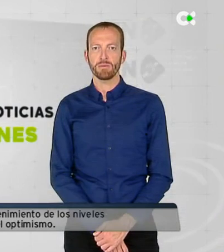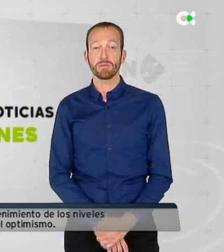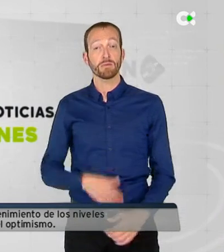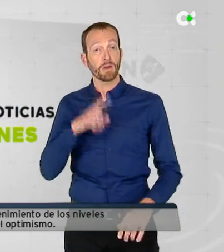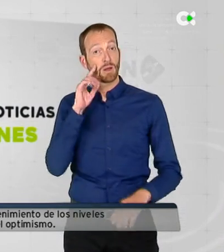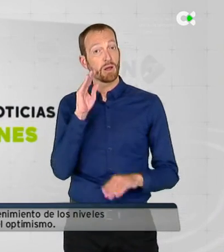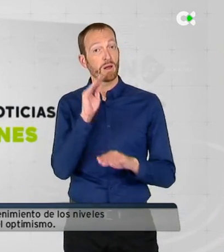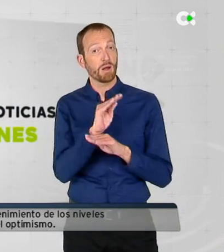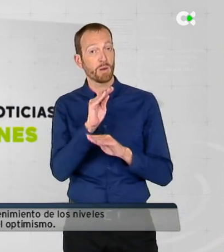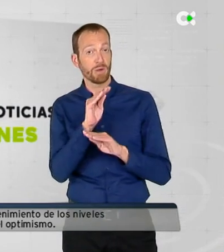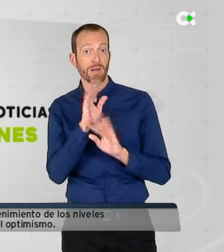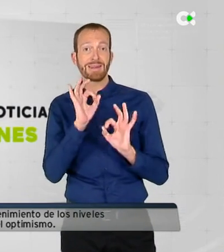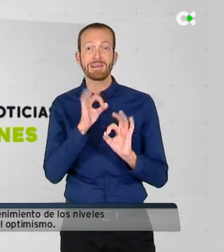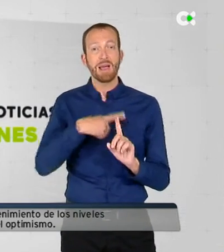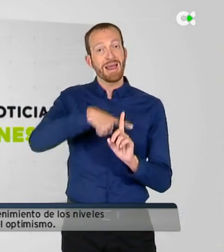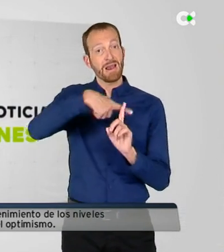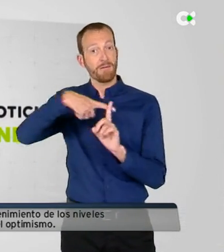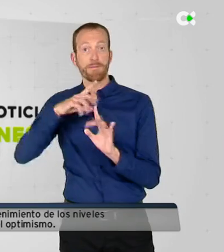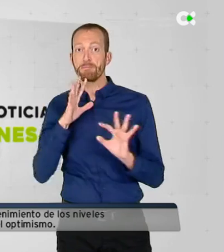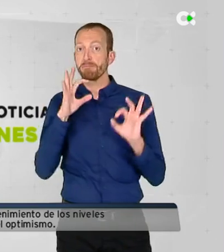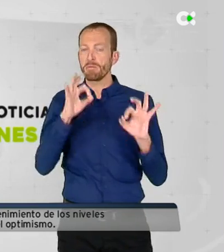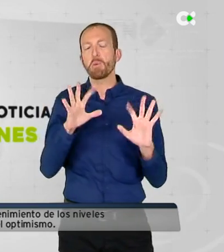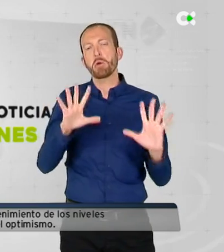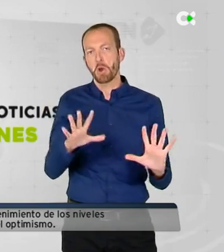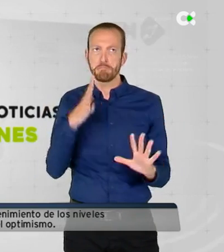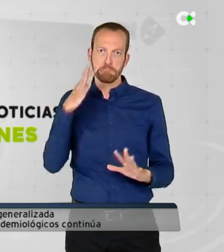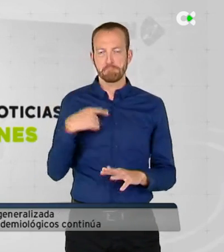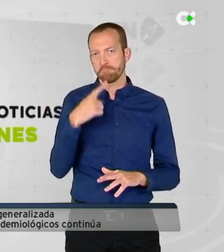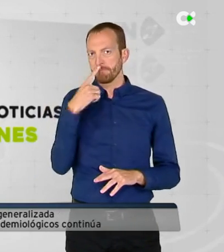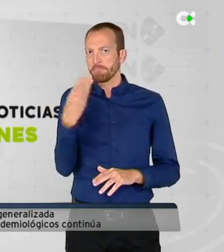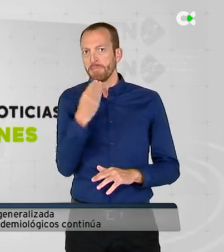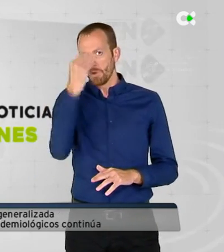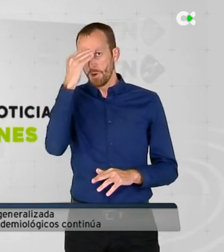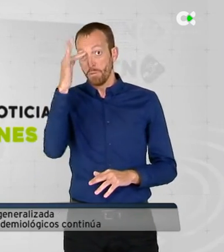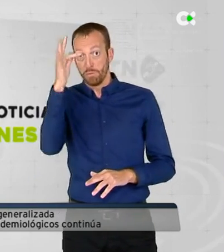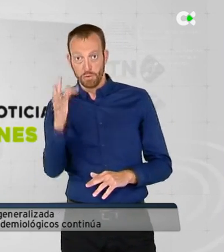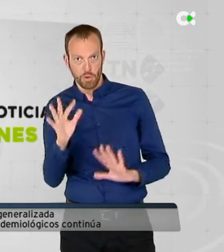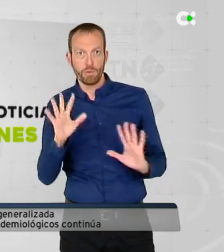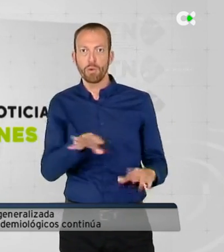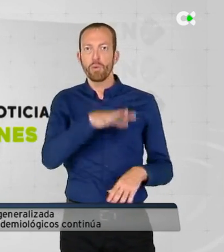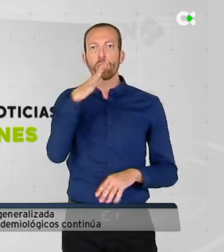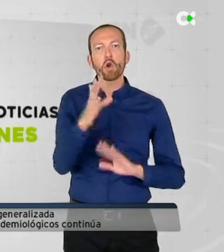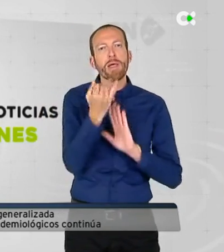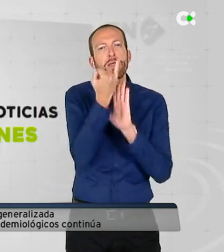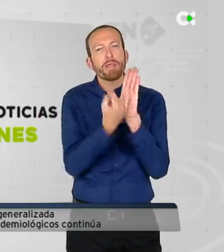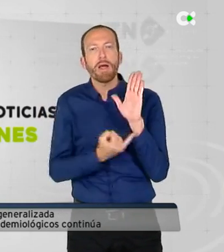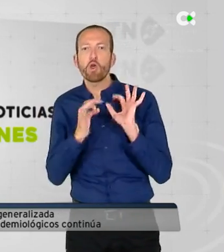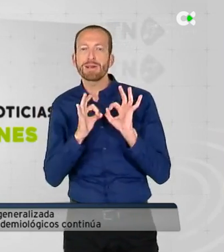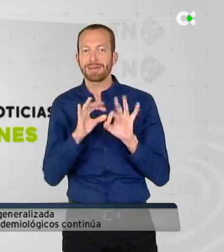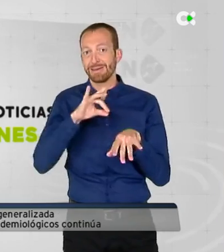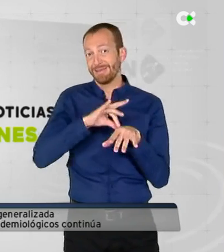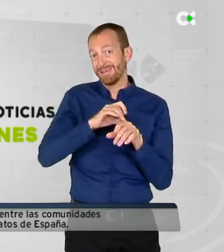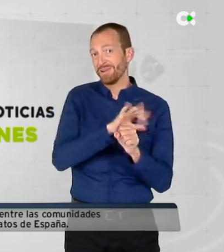La cautela en el mantenimiento de los niveles no impide el optimismo. La mejora generalizada de los indicadores epidemiológicos